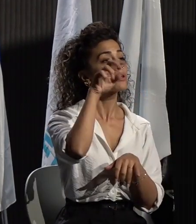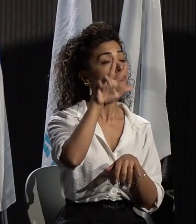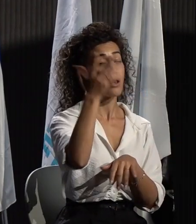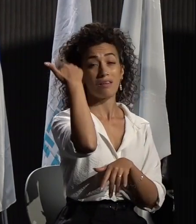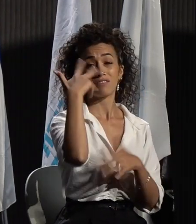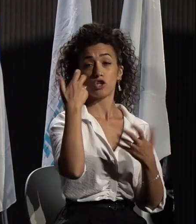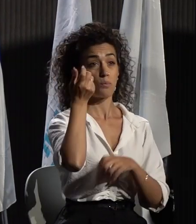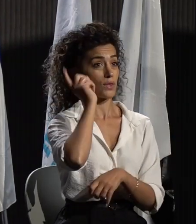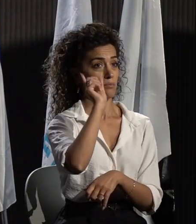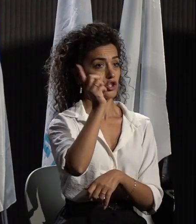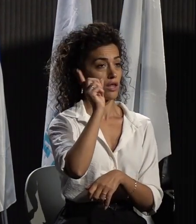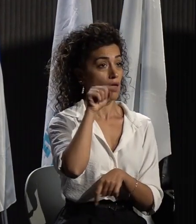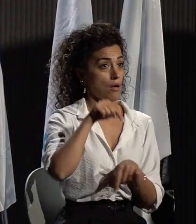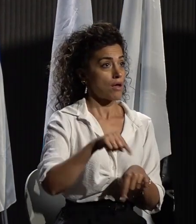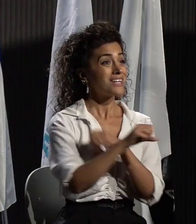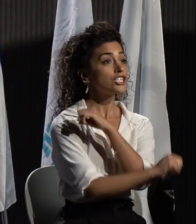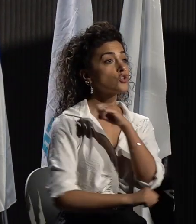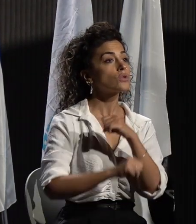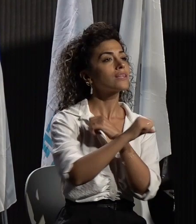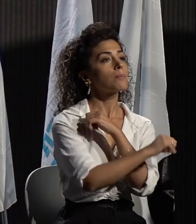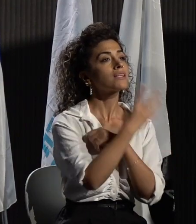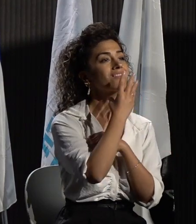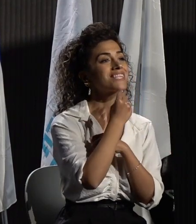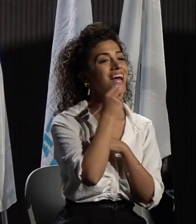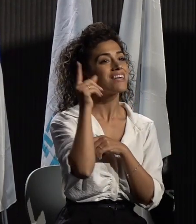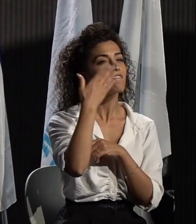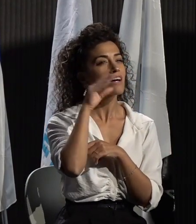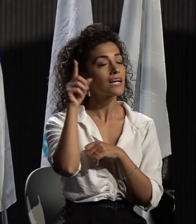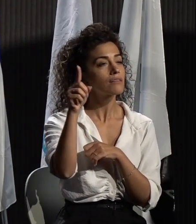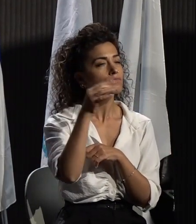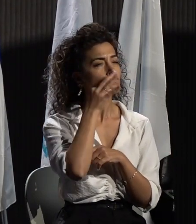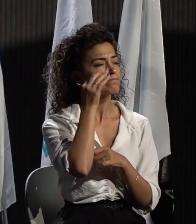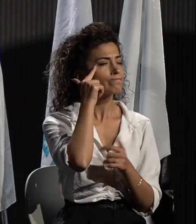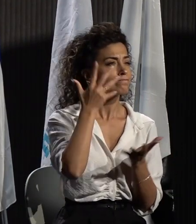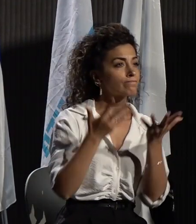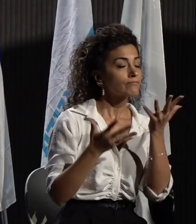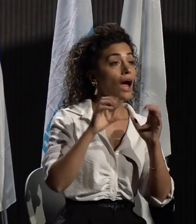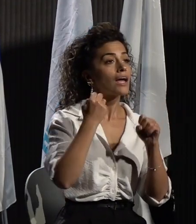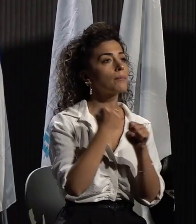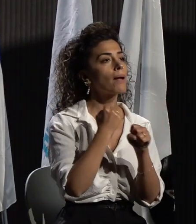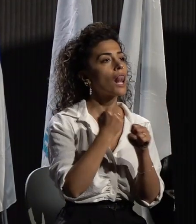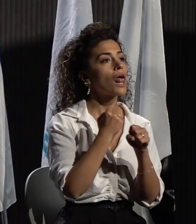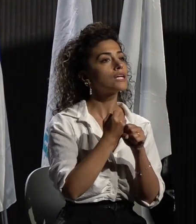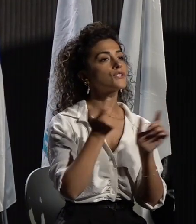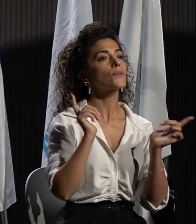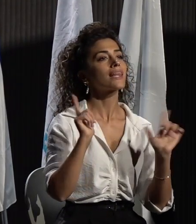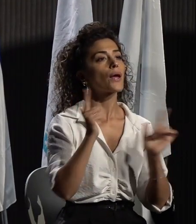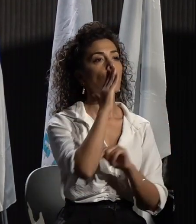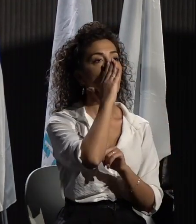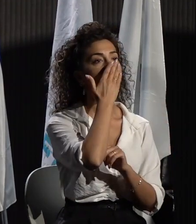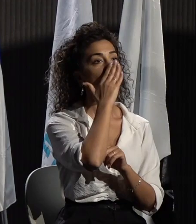שנה, התחבטו הסטודנטים באוניברסיטה העברית בשאלה, האם לקיים את נשף פורים